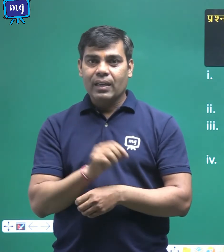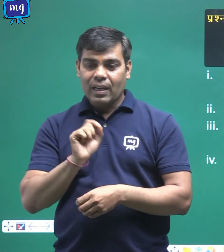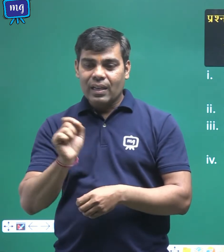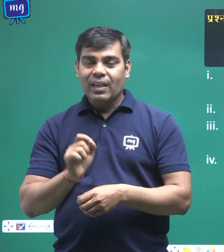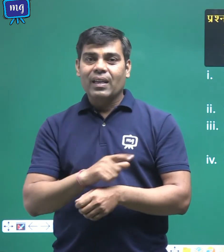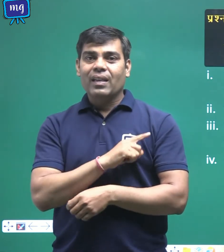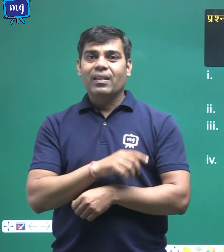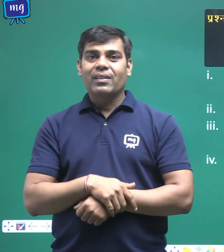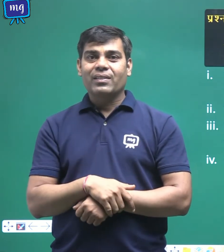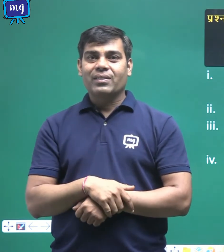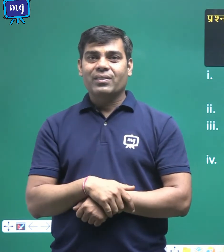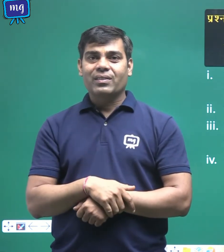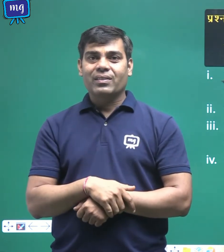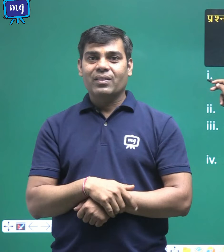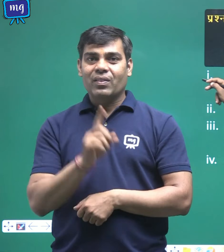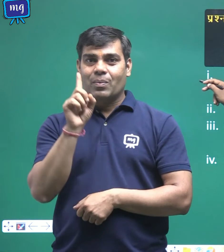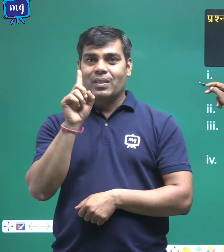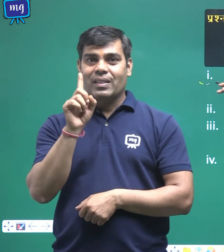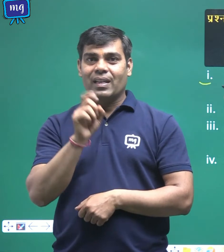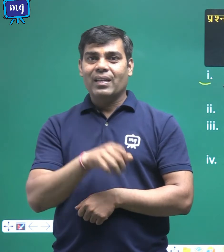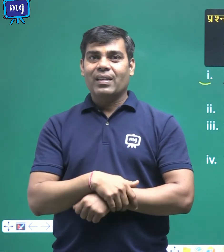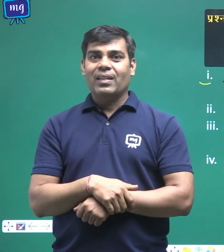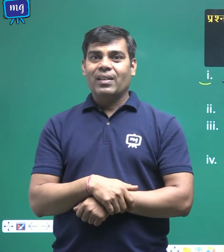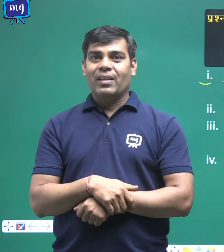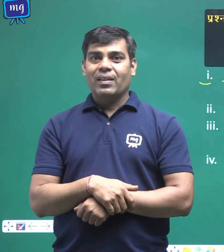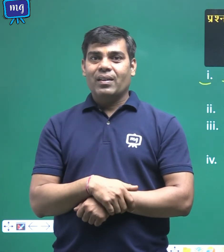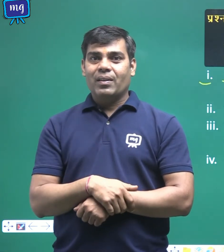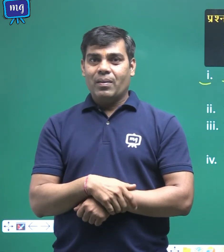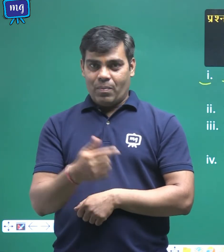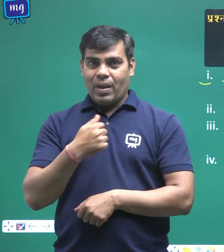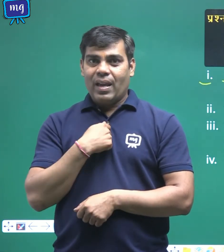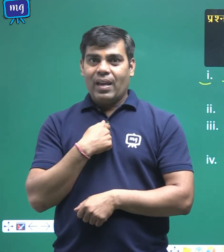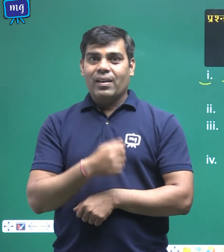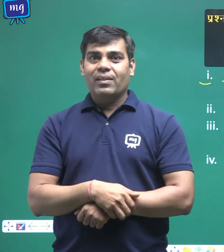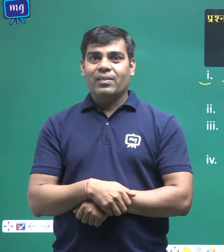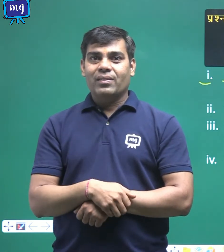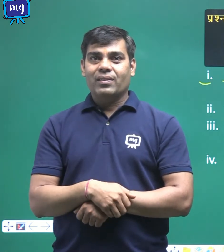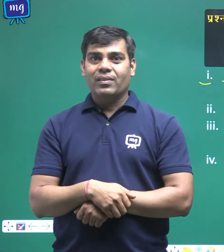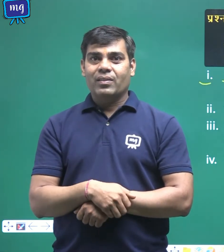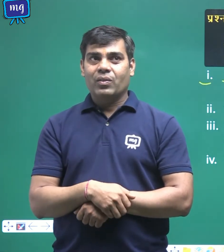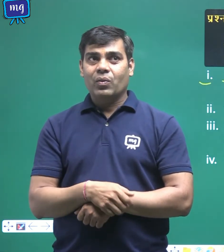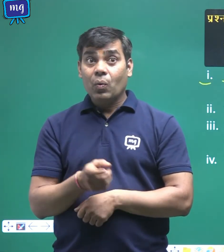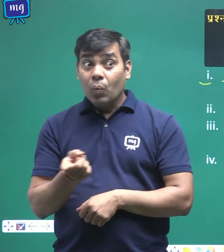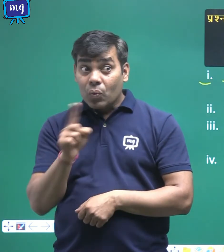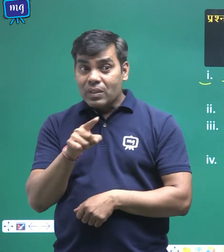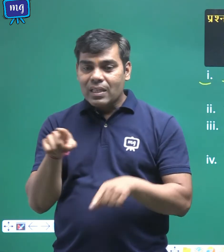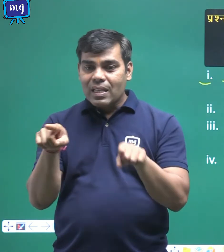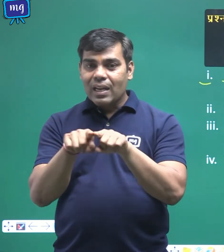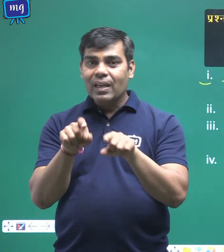करेंगे। पहला है मैं उसकी तरह